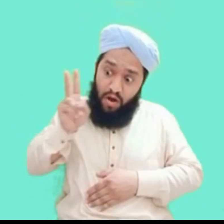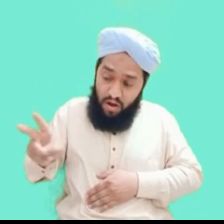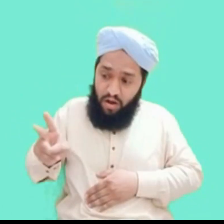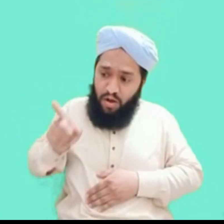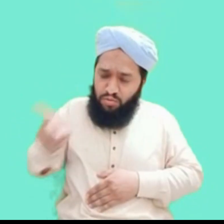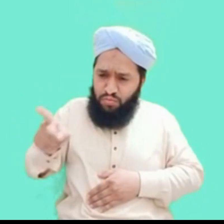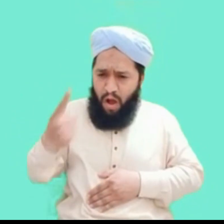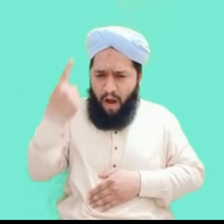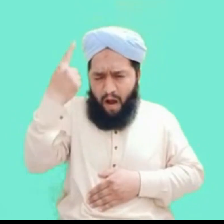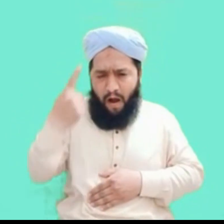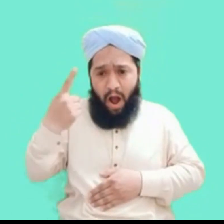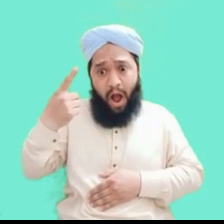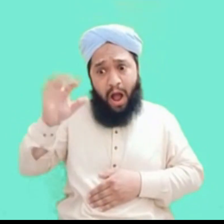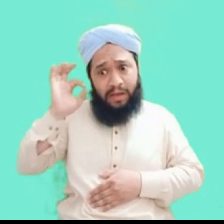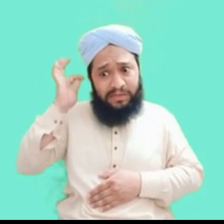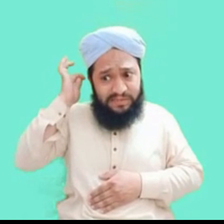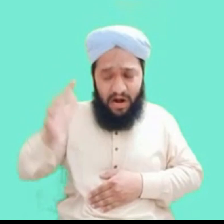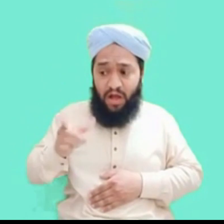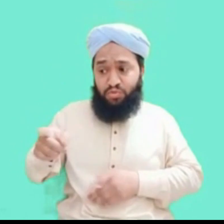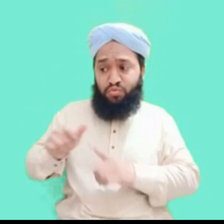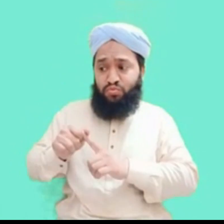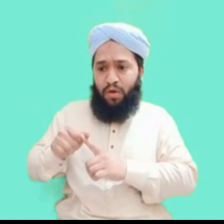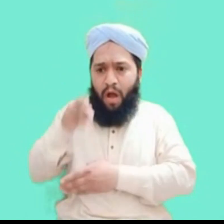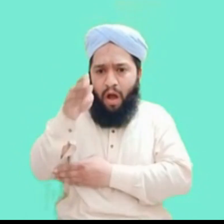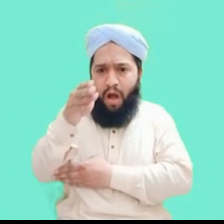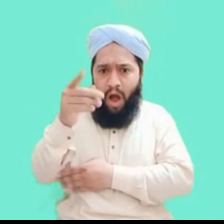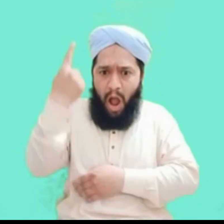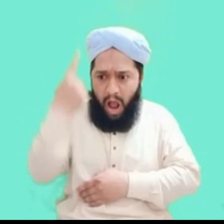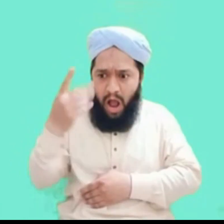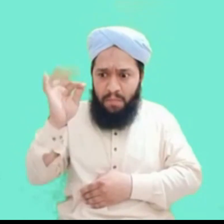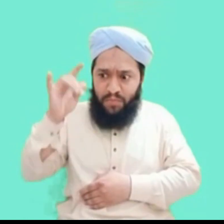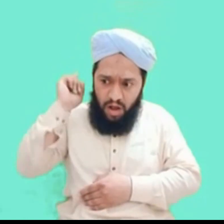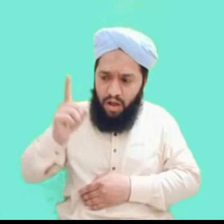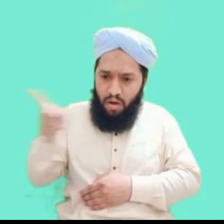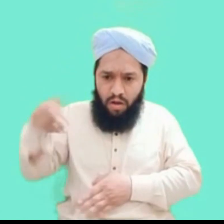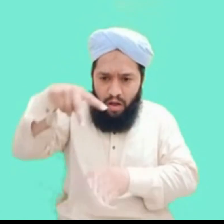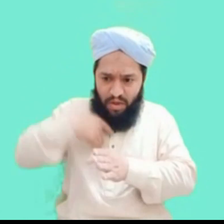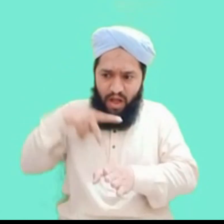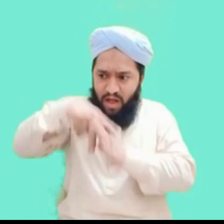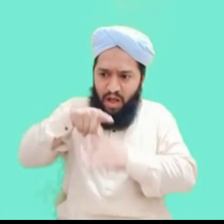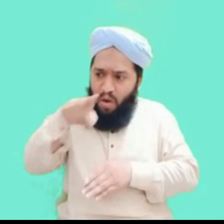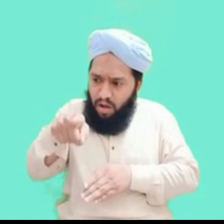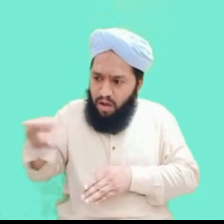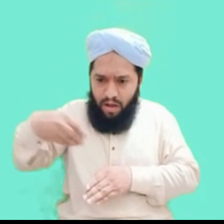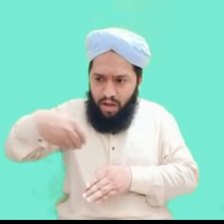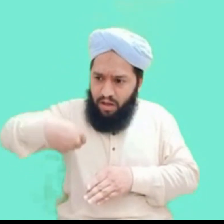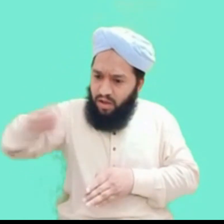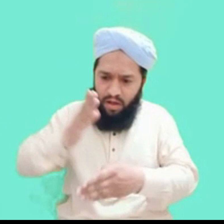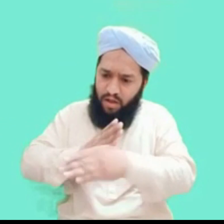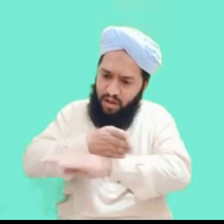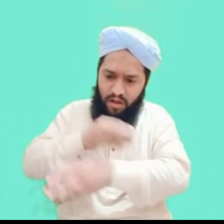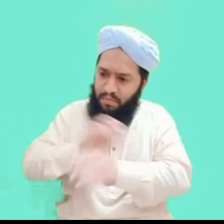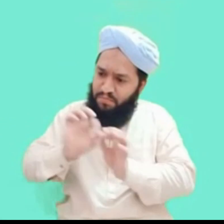کروں تو بہترین مال خرچ کرنا۔ تم نے میرا بہترین اونٹ کیوں ذبح نہیں کیا؟ کہ حضور میں نے سوچا آپ کی ضرورت بھی ہے، آپ اس پہ سواری بھی کرتے